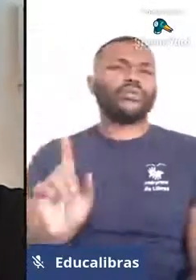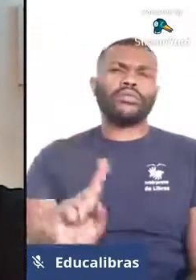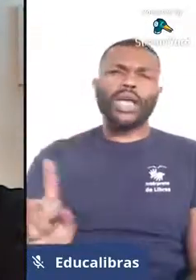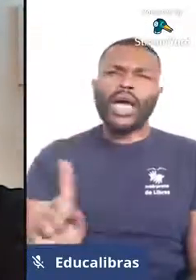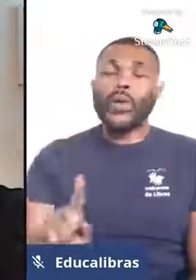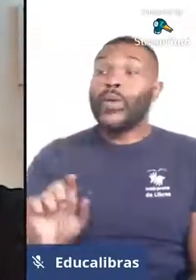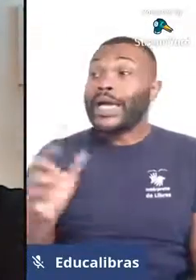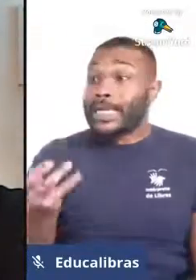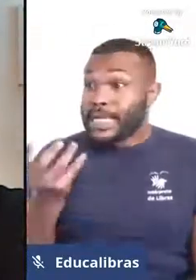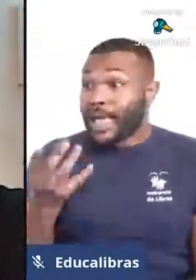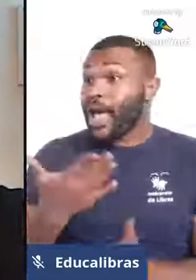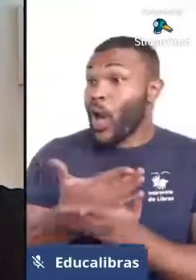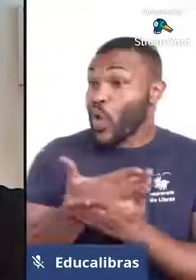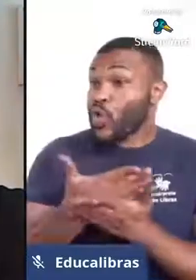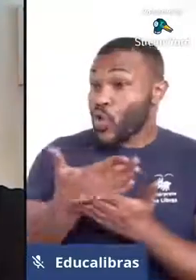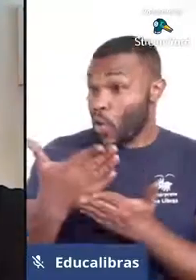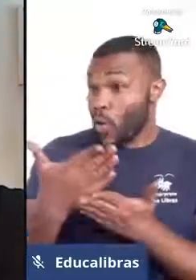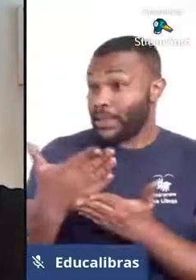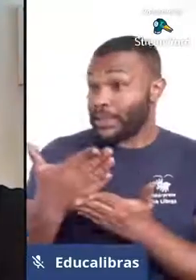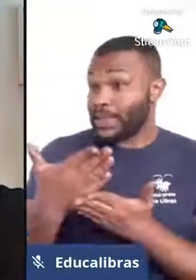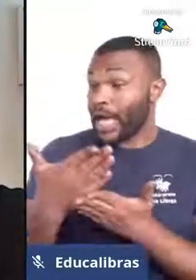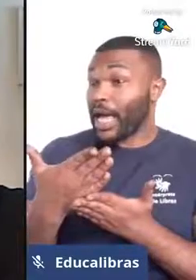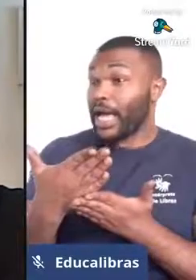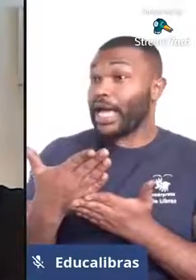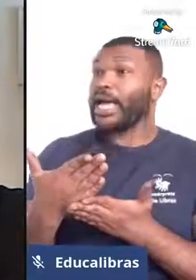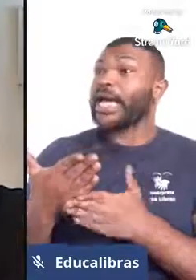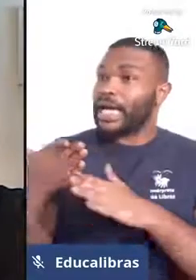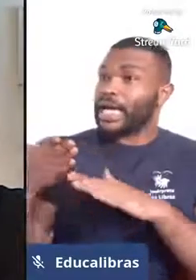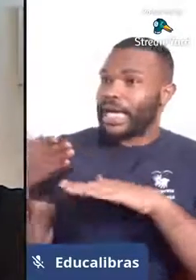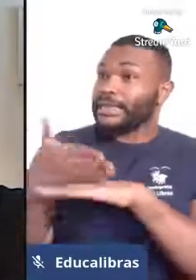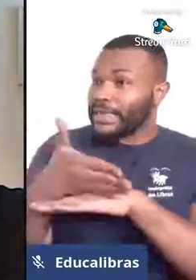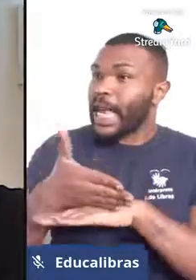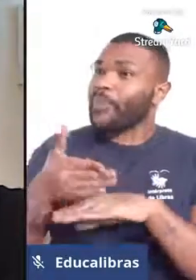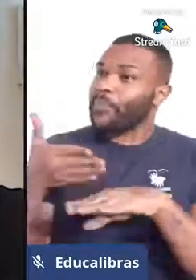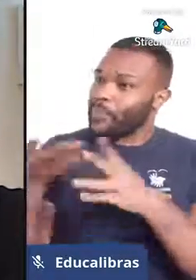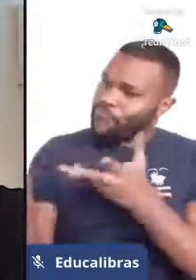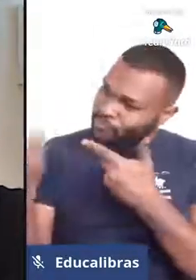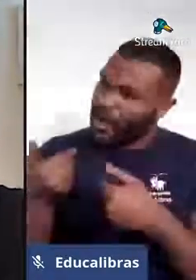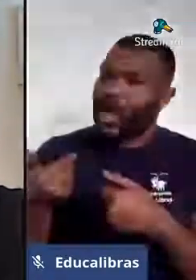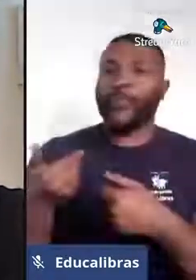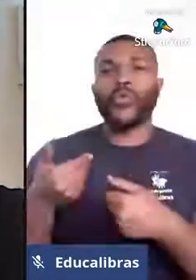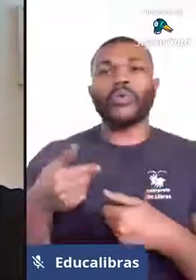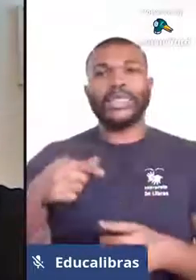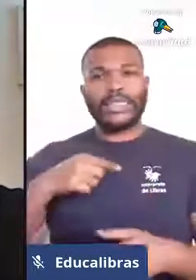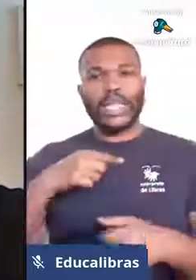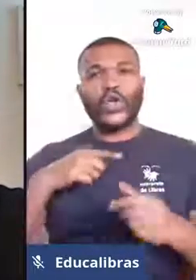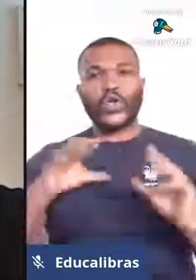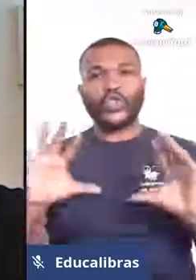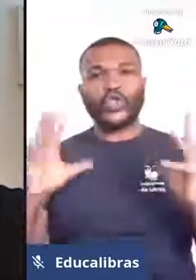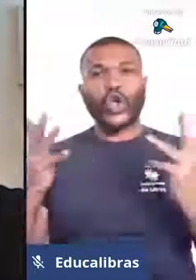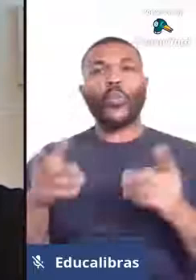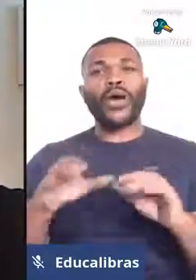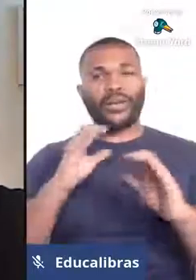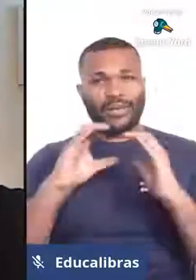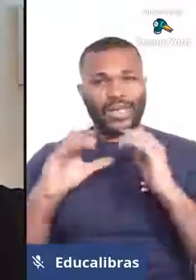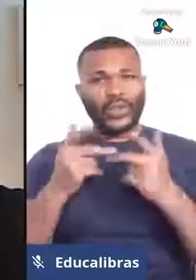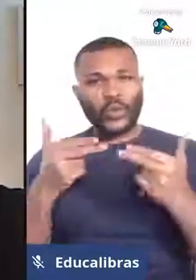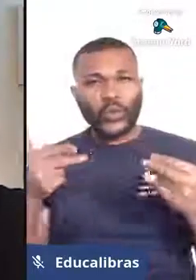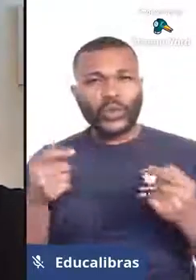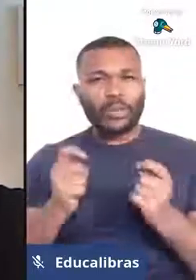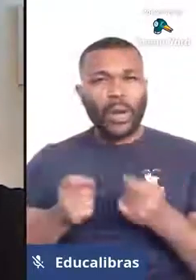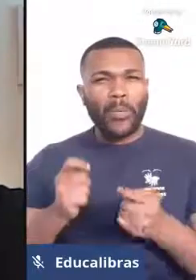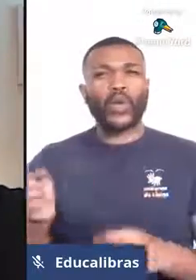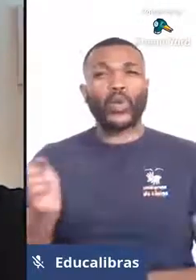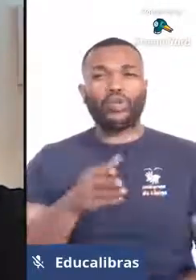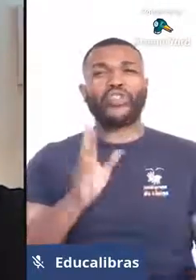começar no métier também e tal. Ou seja, algumas ideias que nós já estamos